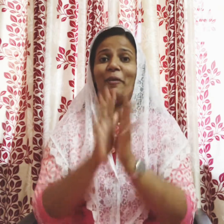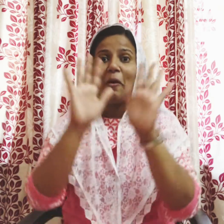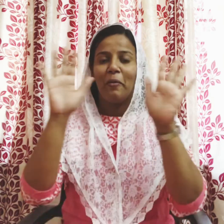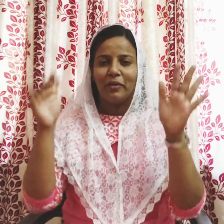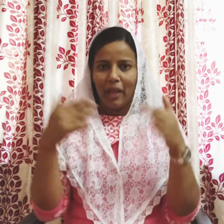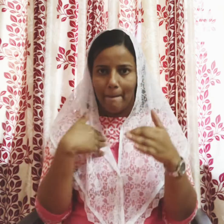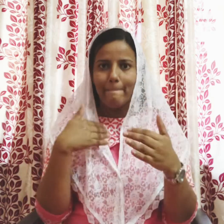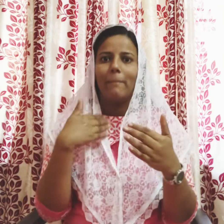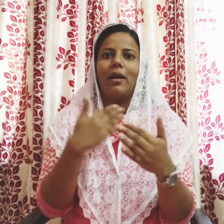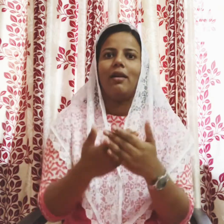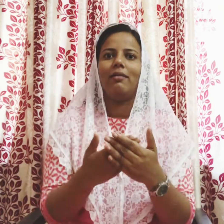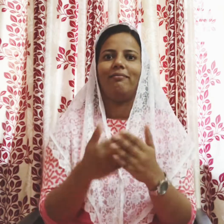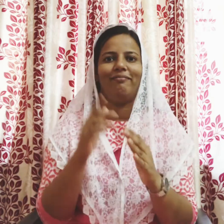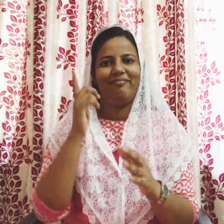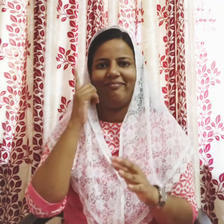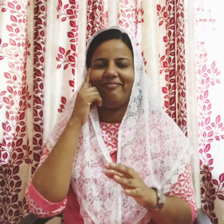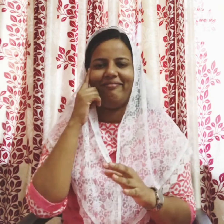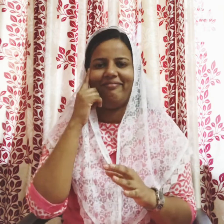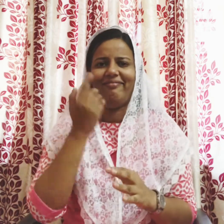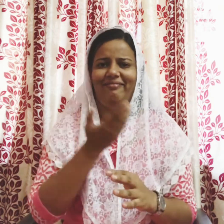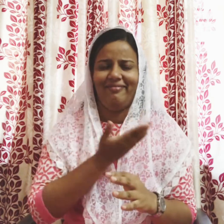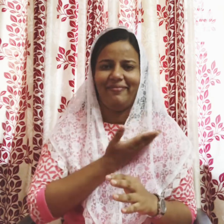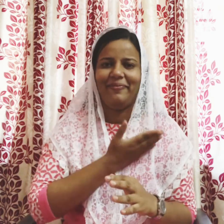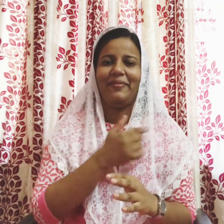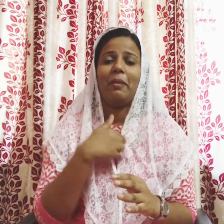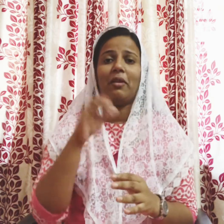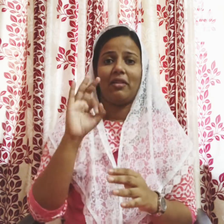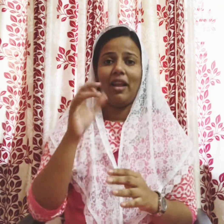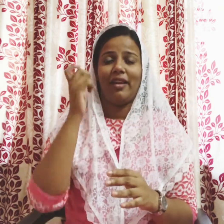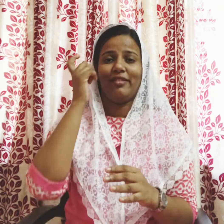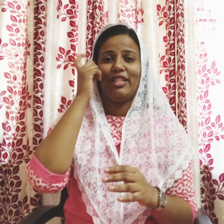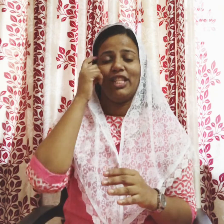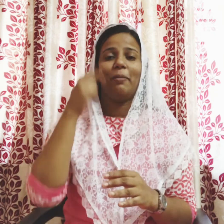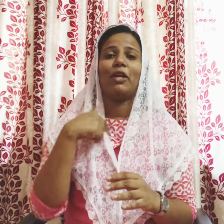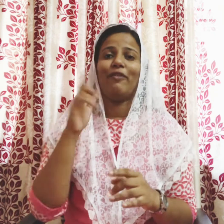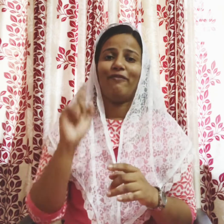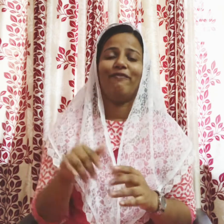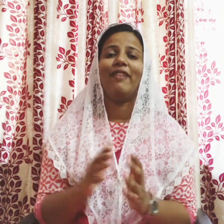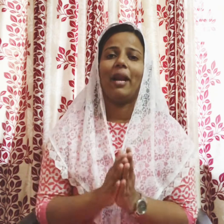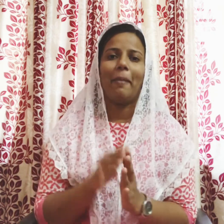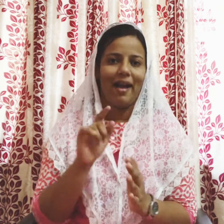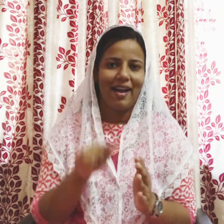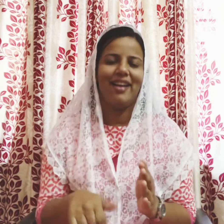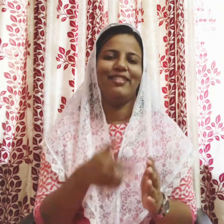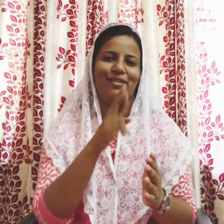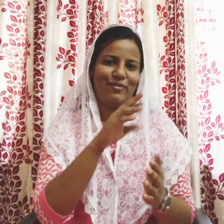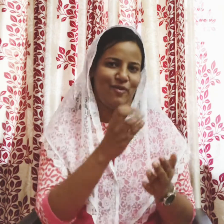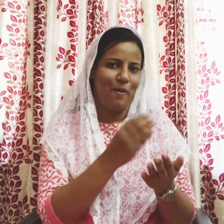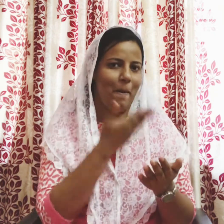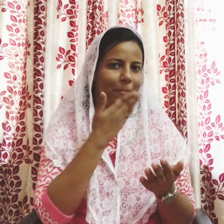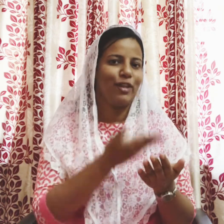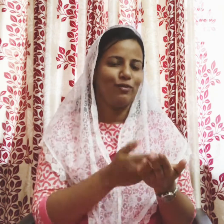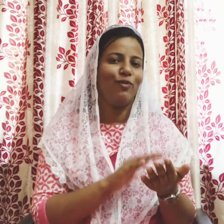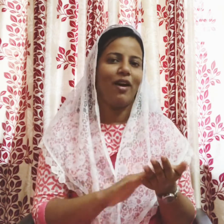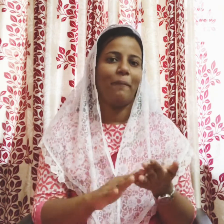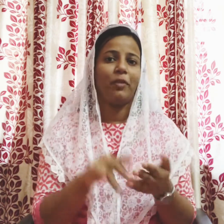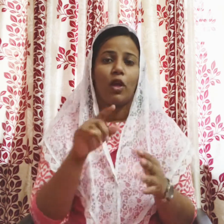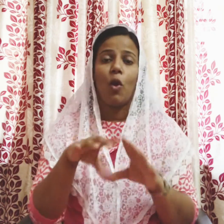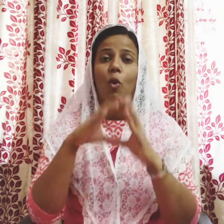ഇന്ന് നിങ്ങളിലൂടെയാണ് വെളിപ്പെടാൻ പോകുന്നത്, പ്രിയ ദൈവമക്കളെ. അതുകൊണ്ട് ആ ഒരു തിരിച്ചറിവ് നമുക്ക് വേണം. അതുകൊണ്ടാണ് ഇവിടെ റോമാലേഖനത്തിൽ പറയുന്നത്, നിങ്ങൾ ഈ